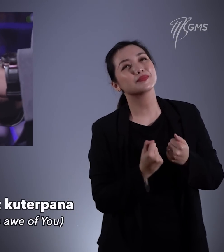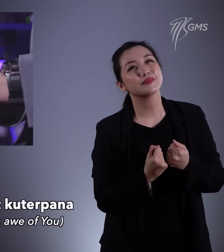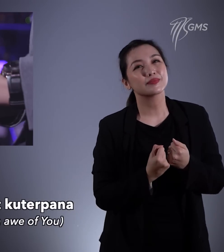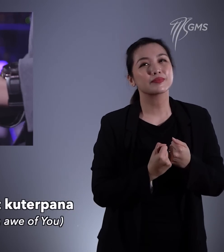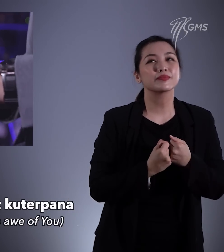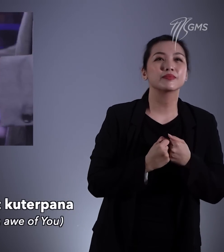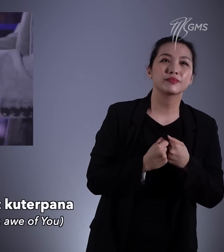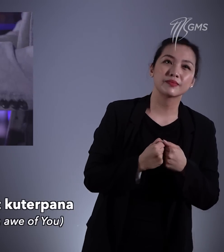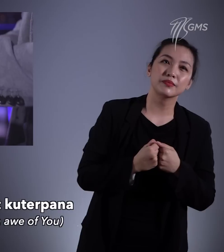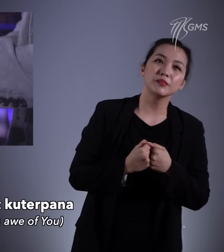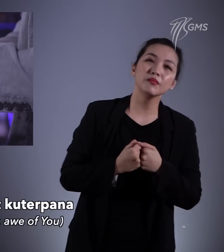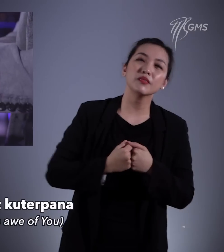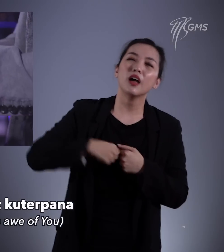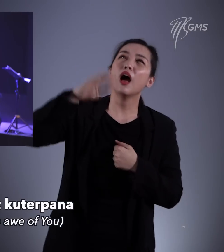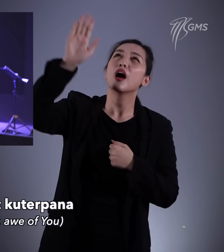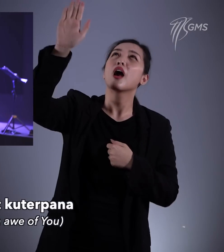berikan.